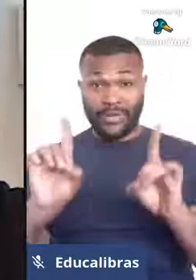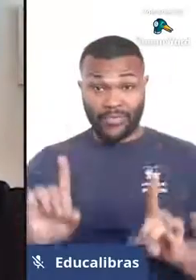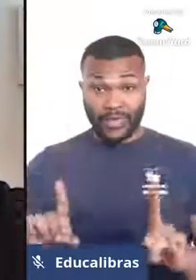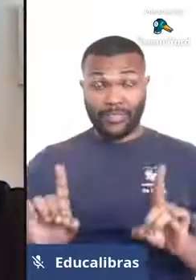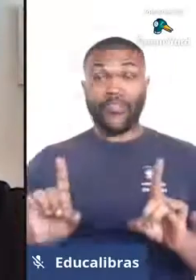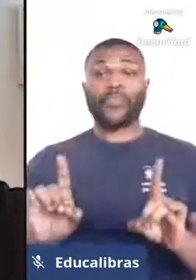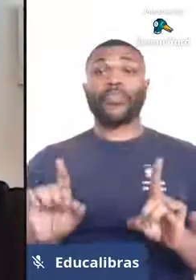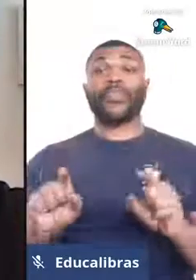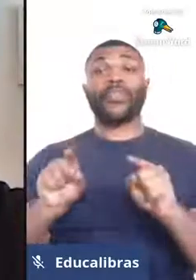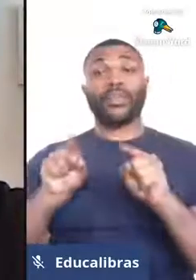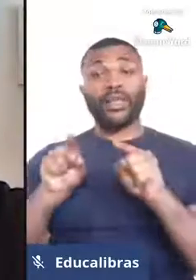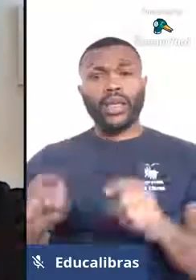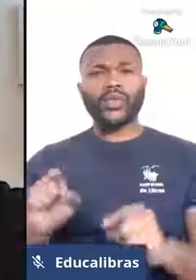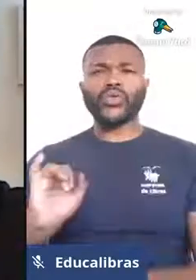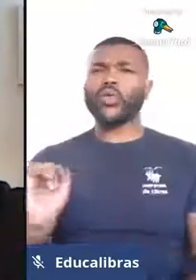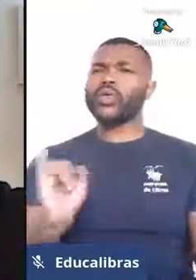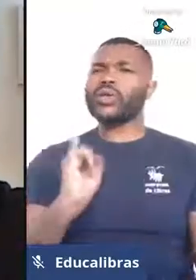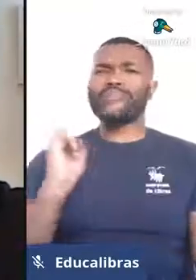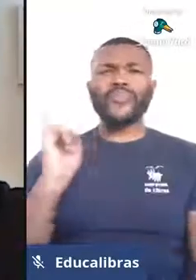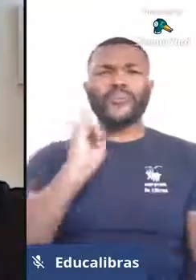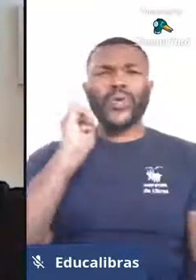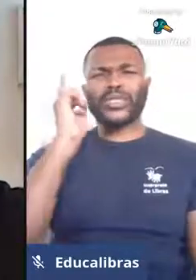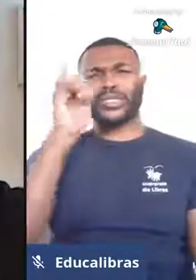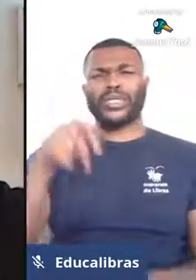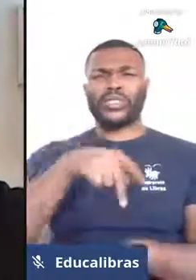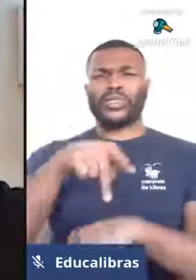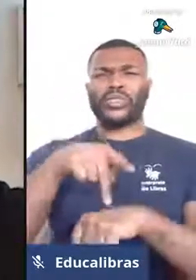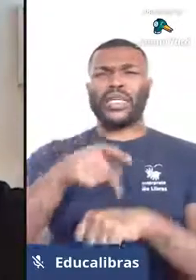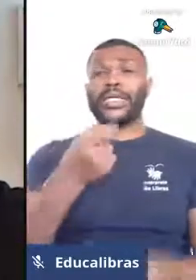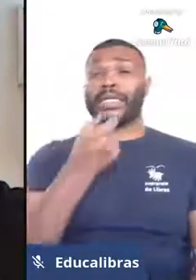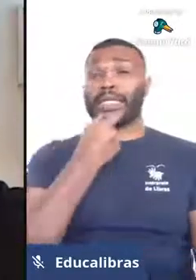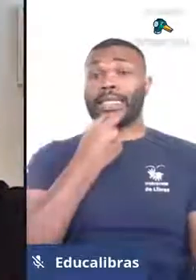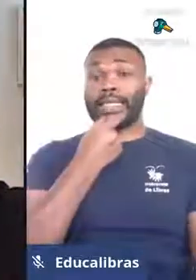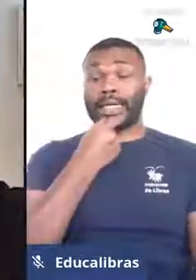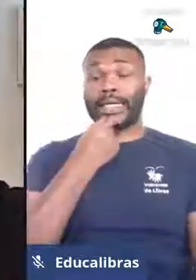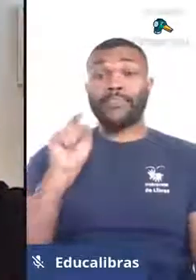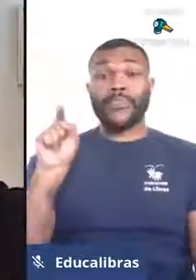foi muito importante no Reino Unido, pela chamada Olimpíada